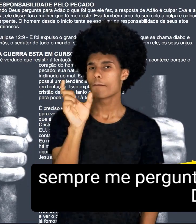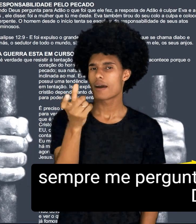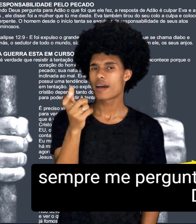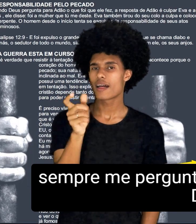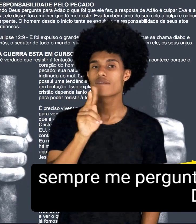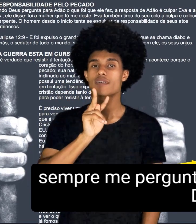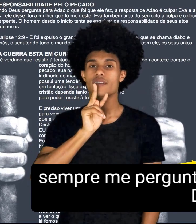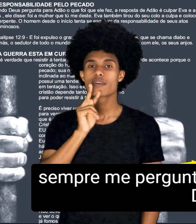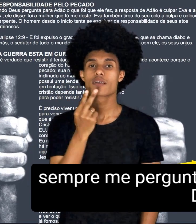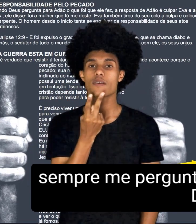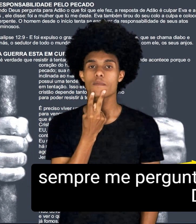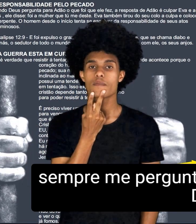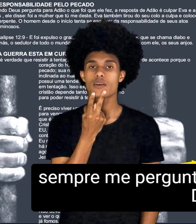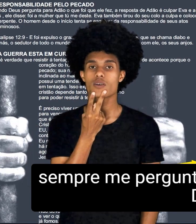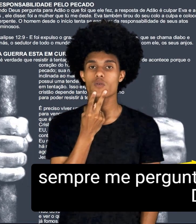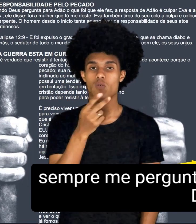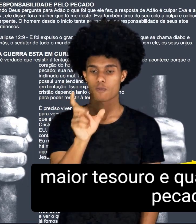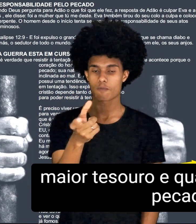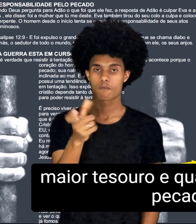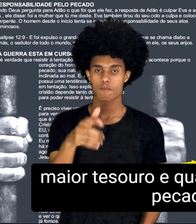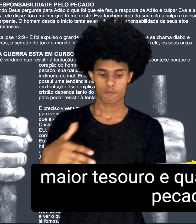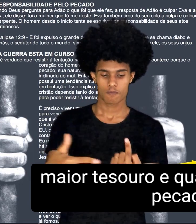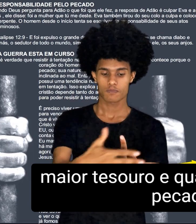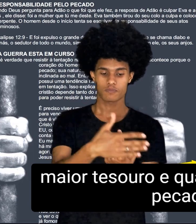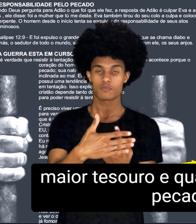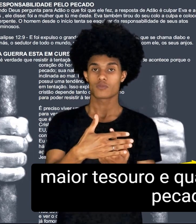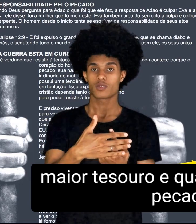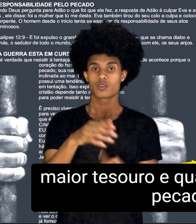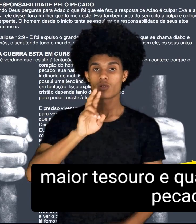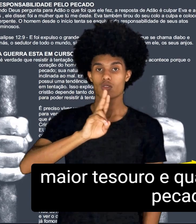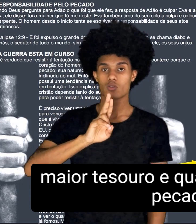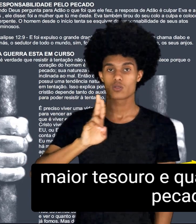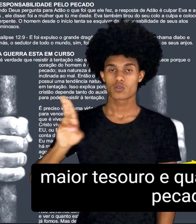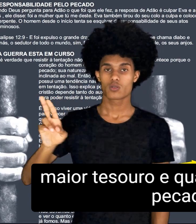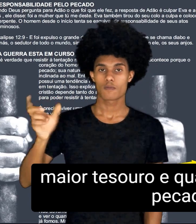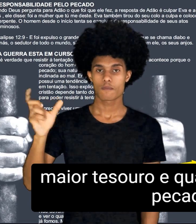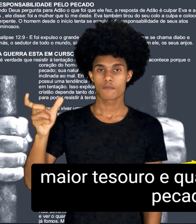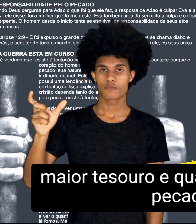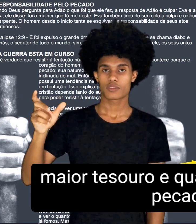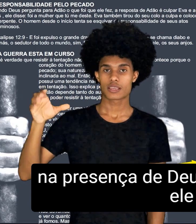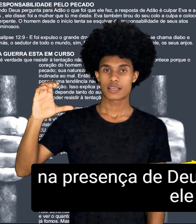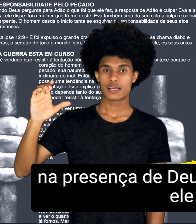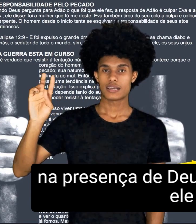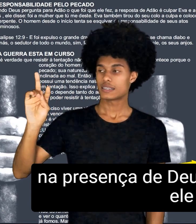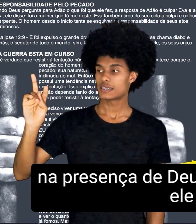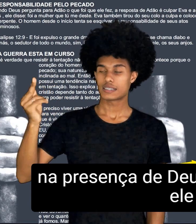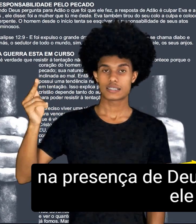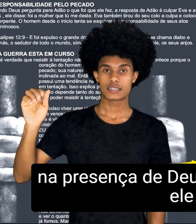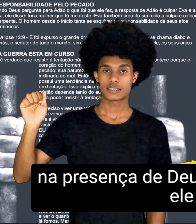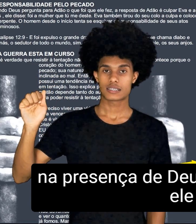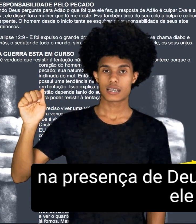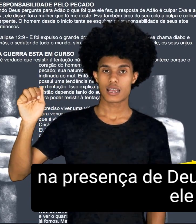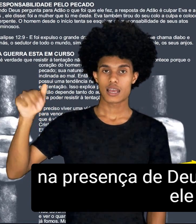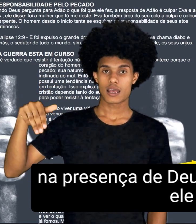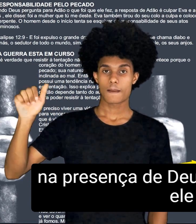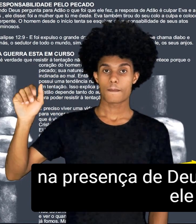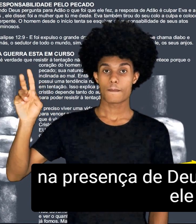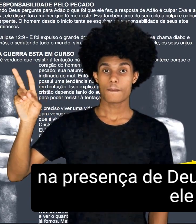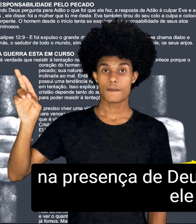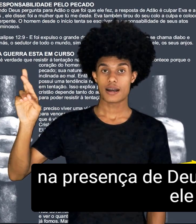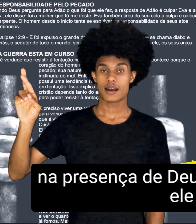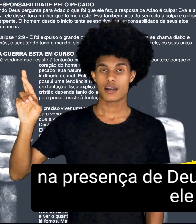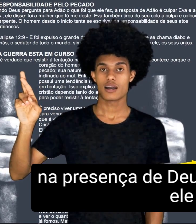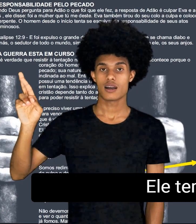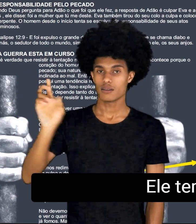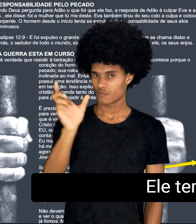também. Davi tinha de Deus o seu maior tesouro, e quando isso foi ameaçado pelo pecado, ele rasga-se na presença de Deus com temor de perder